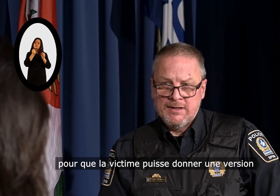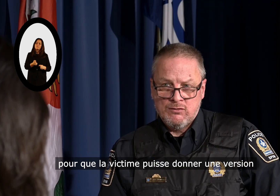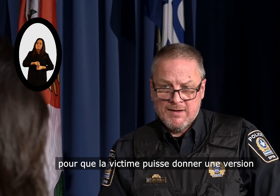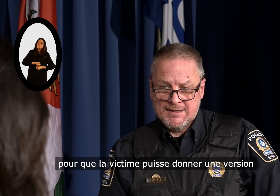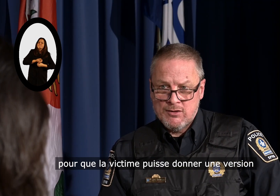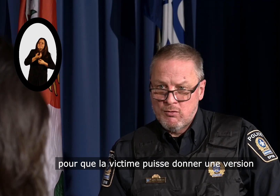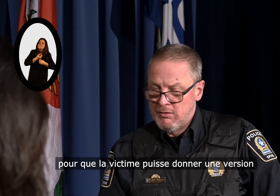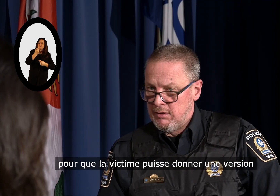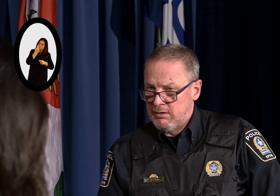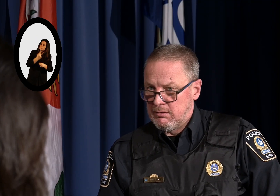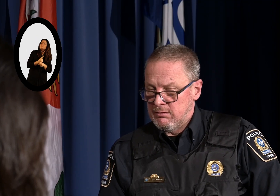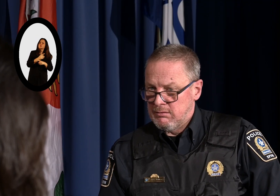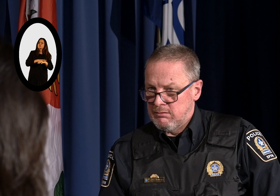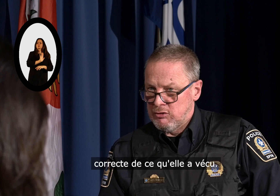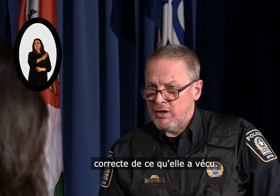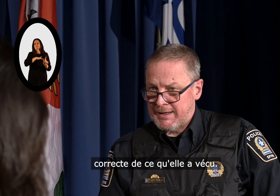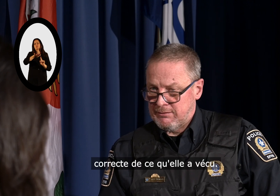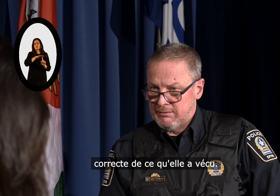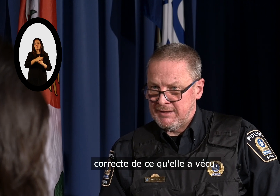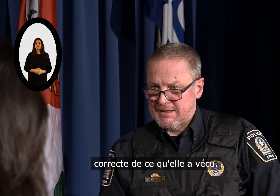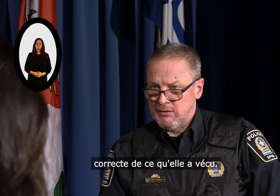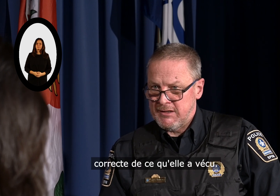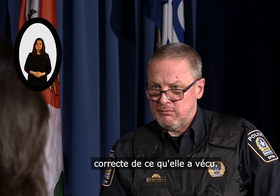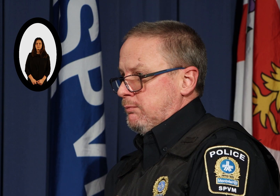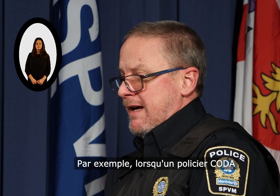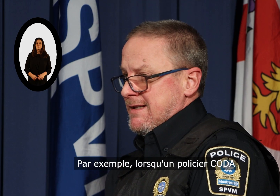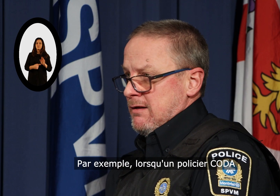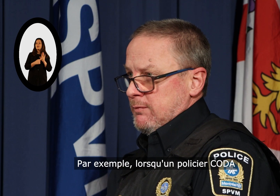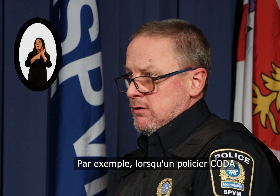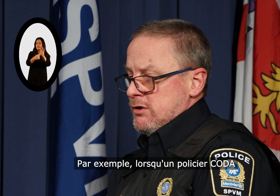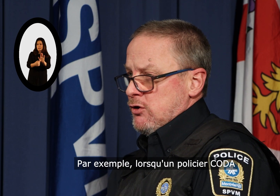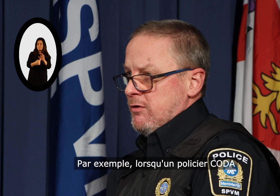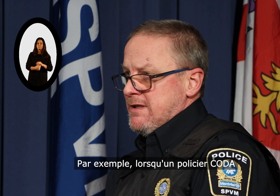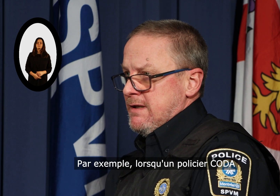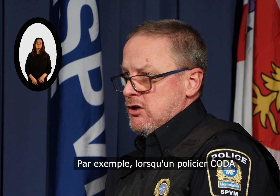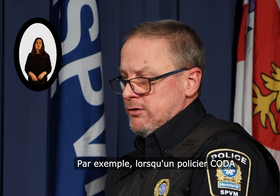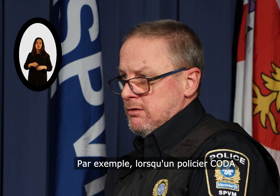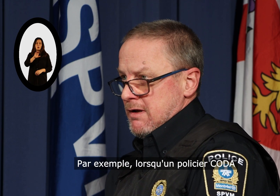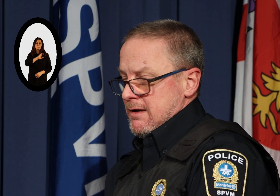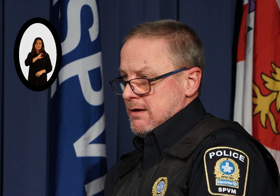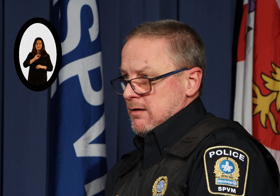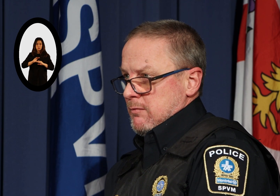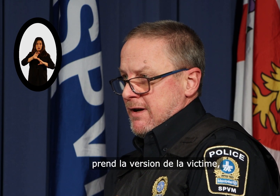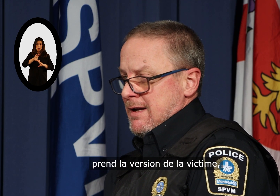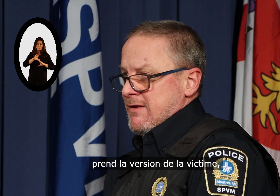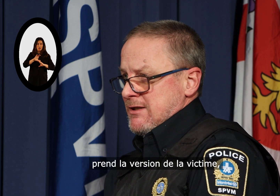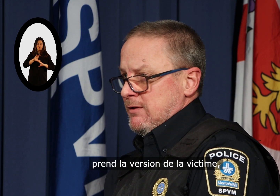une version correcte de ce qu'elle a vécu. Par exemple, lorsqu'un policier CODA prend la version de